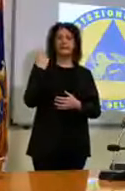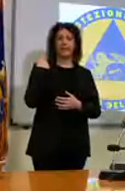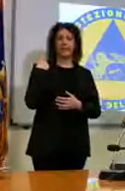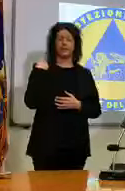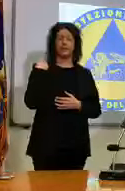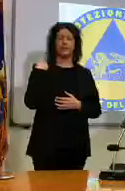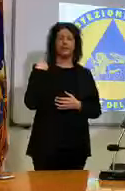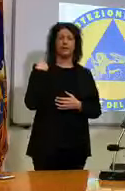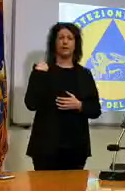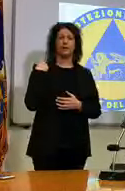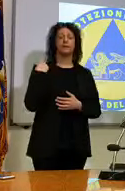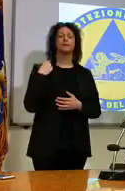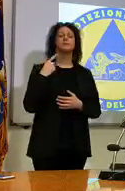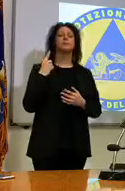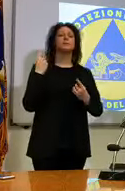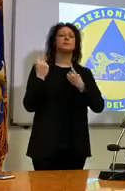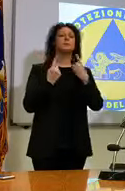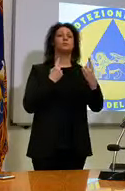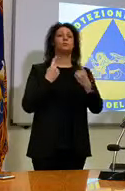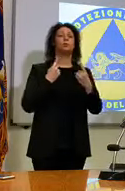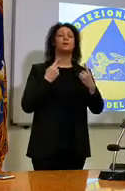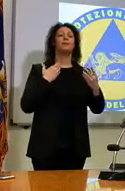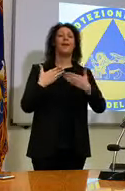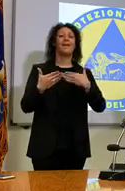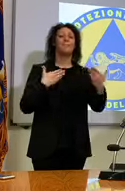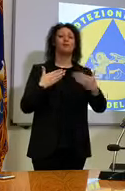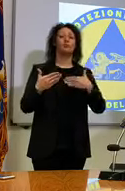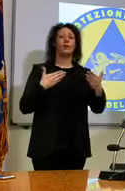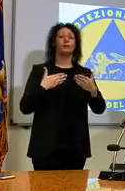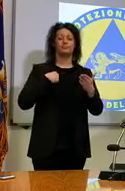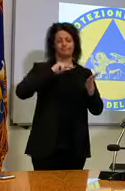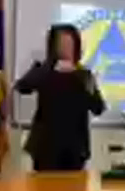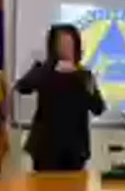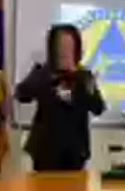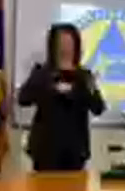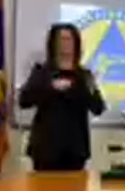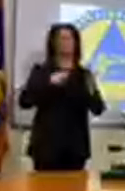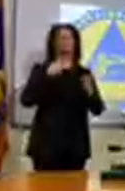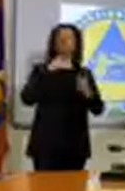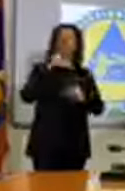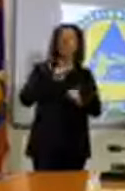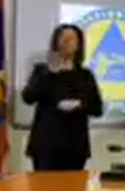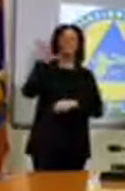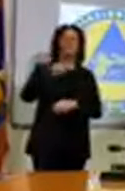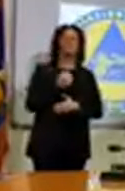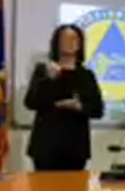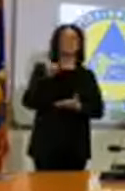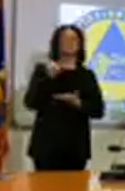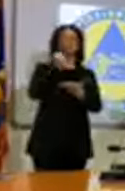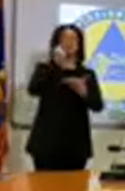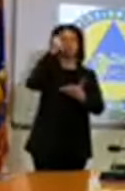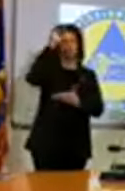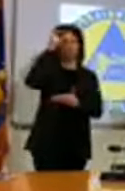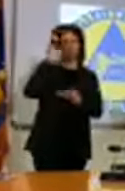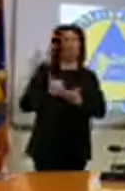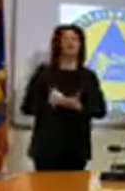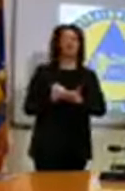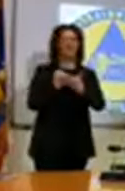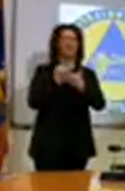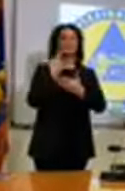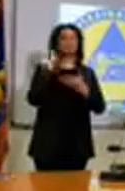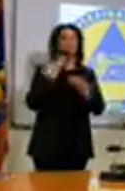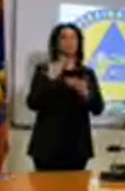dichiarazione dello stato di emergenza per l'accesso al fondo di solidarietà per l'agricoltura veneta. L'agricoltura è il fondo di